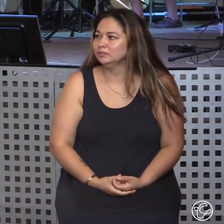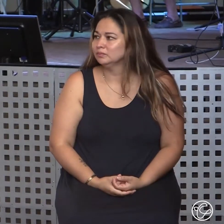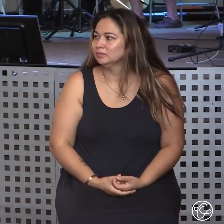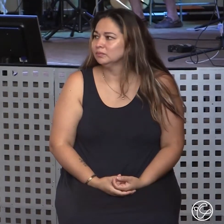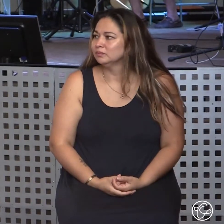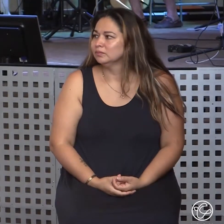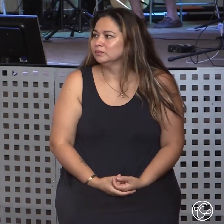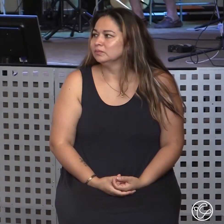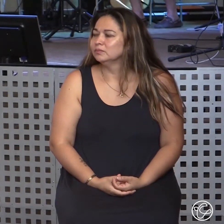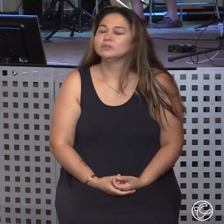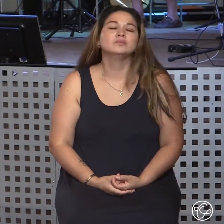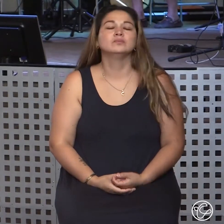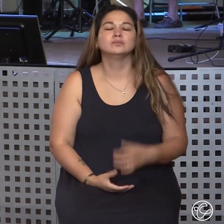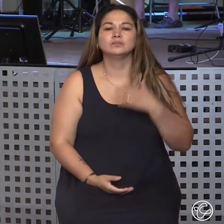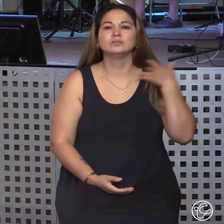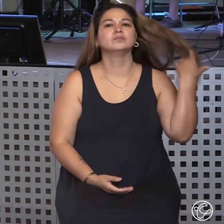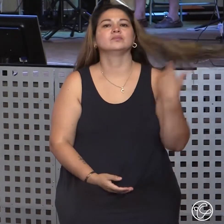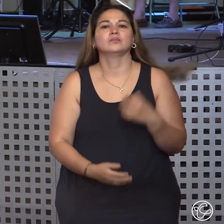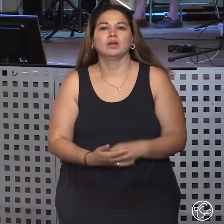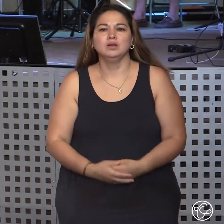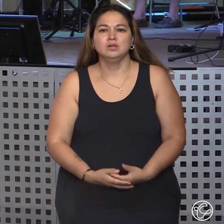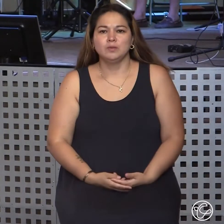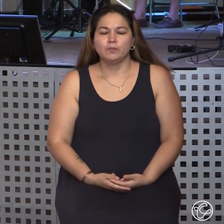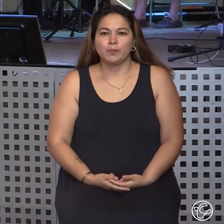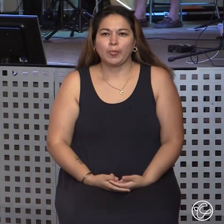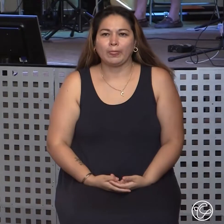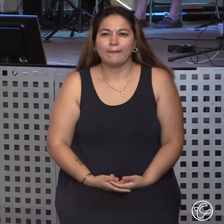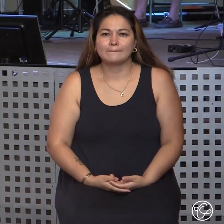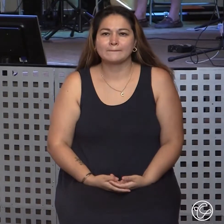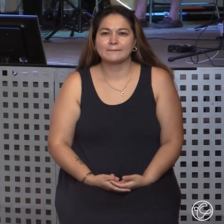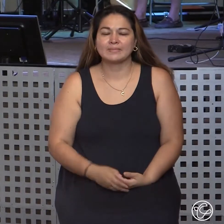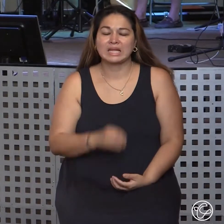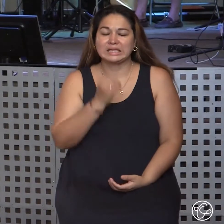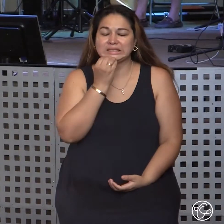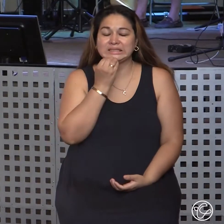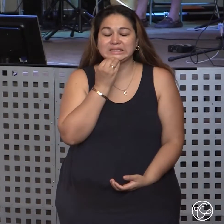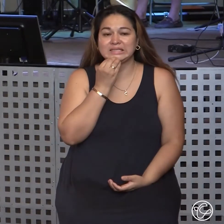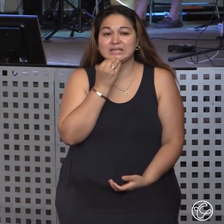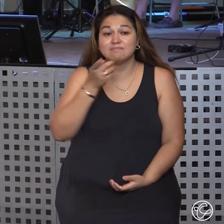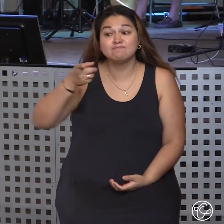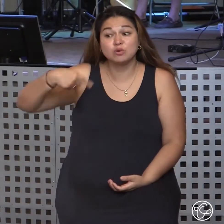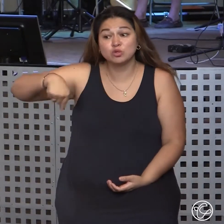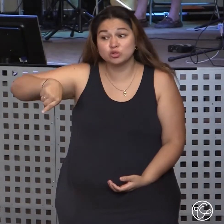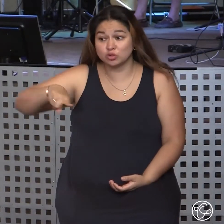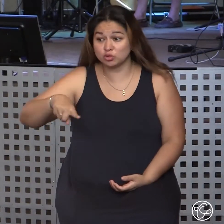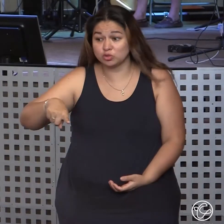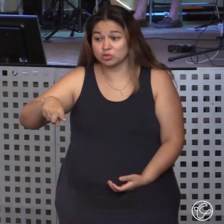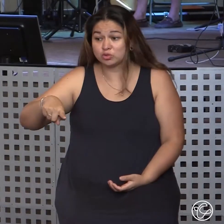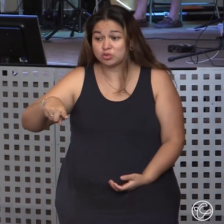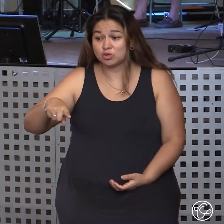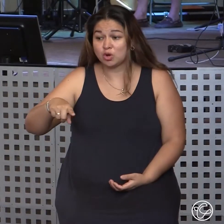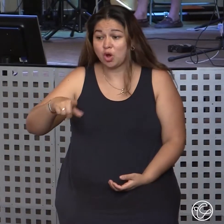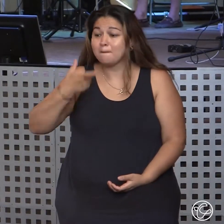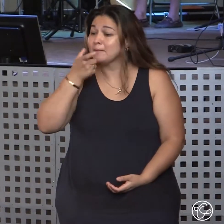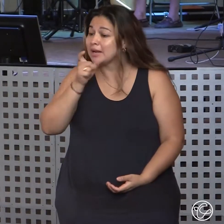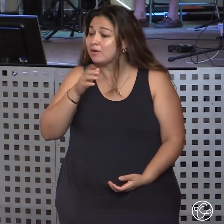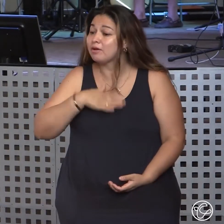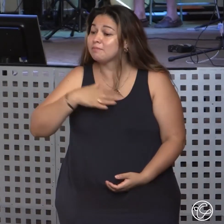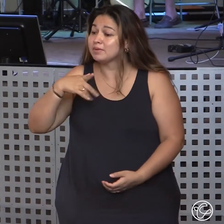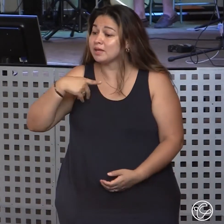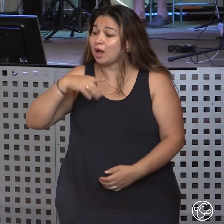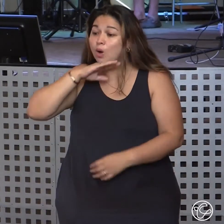A los judíos que habían creído en él, ¿vale? Si vosotros permaneciereis en mi palabra,